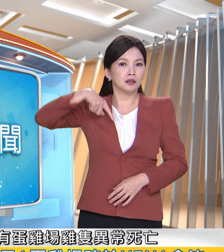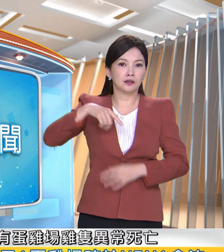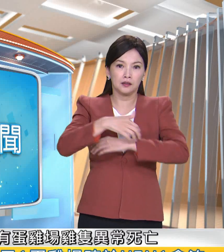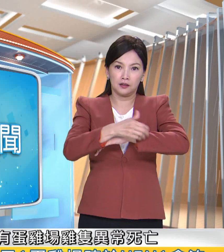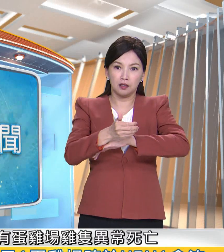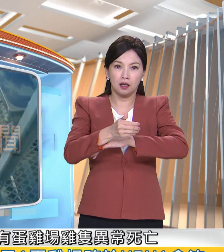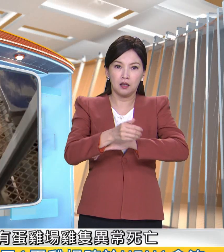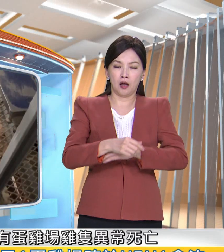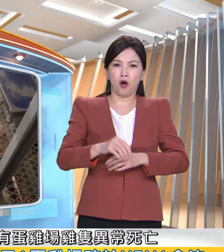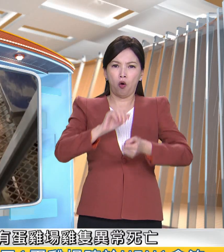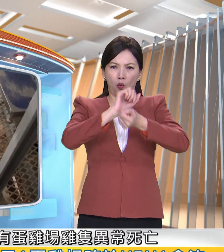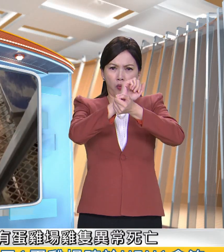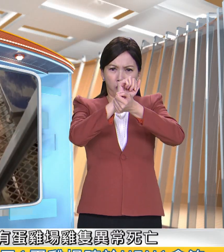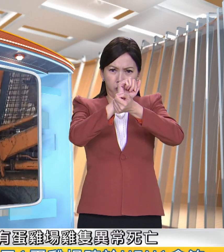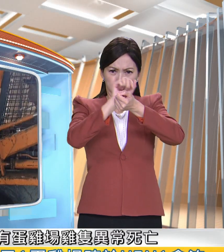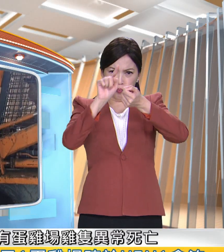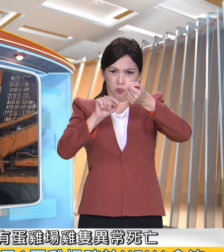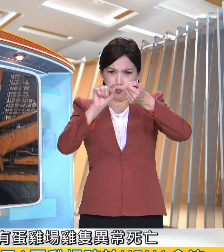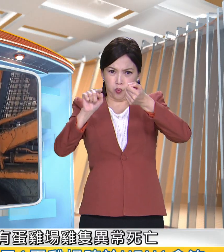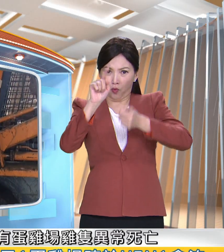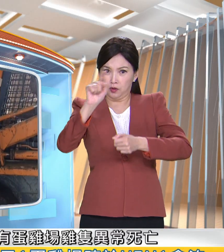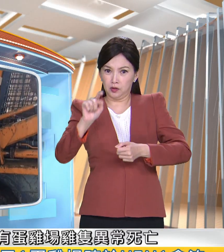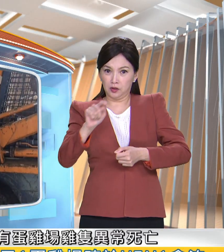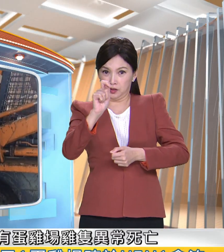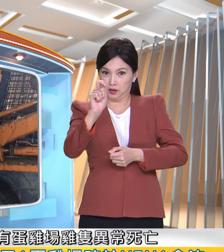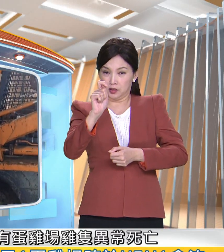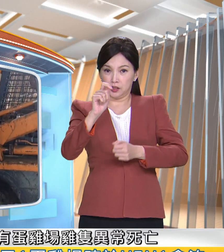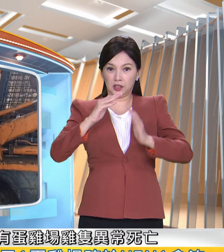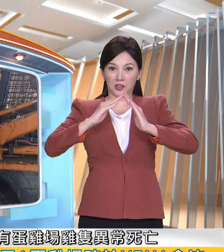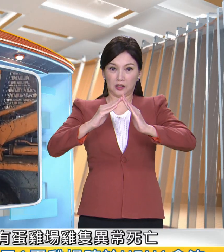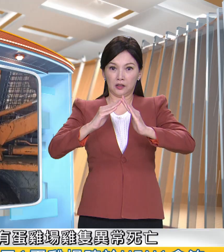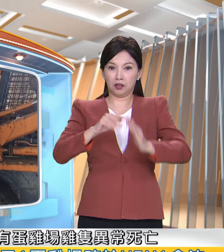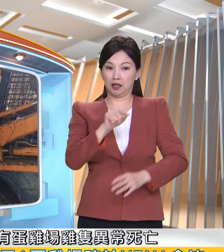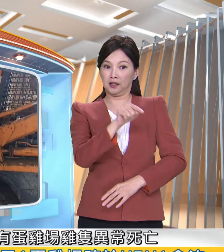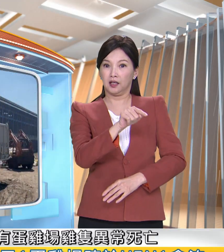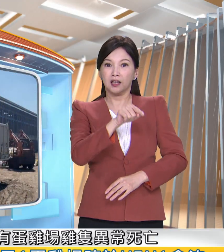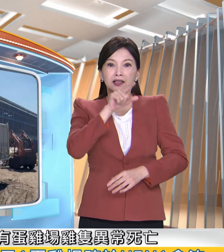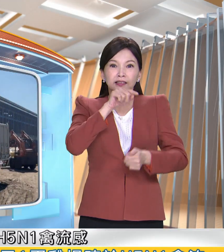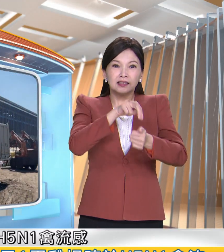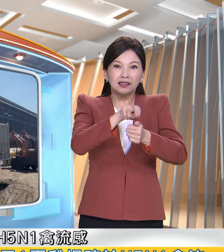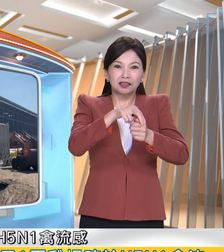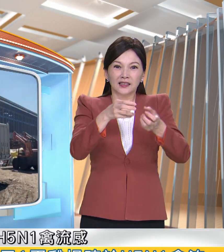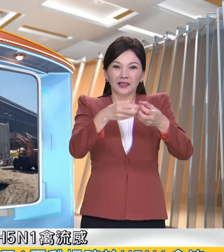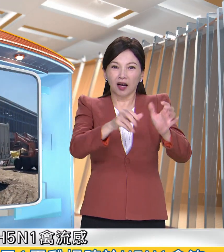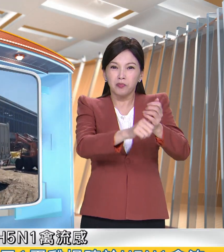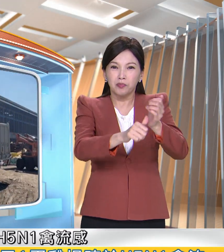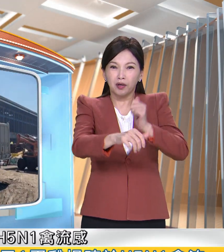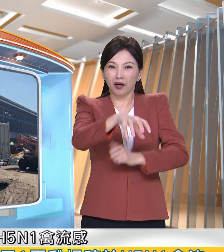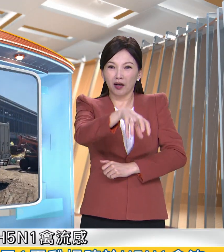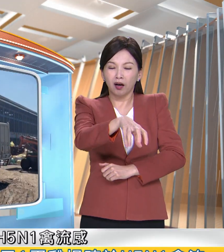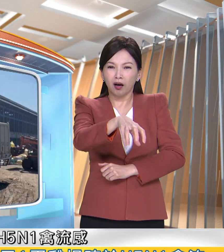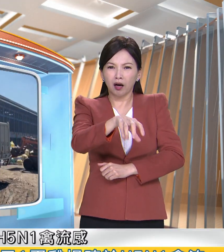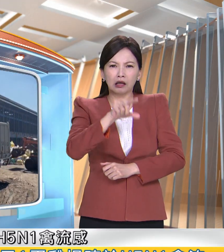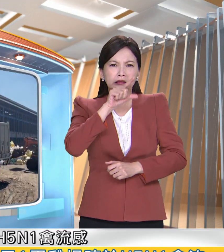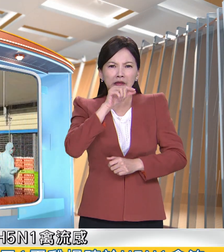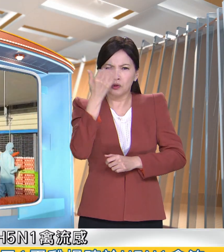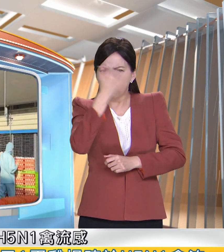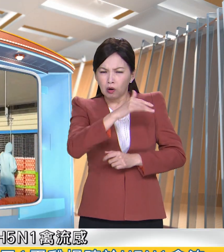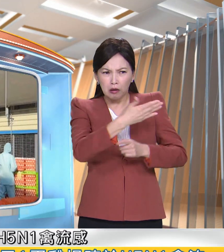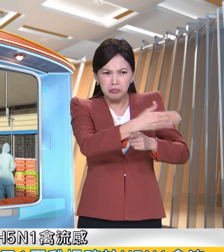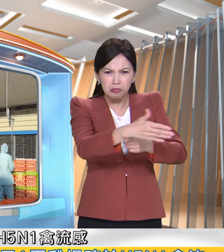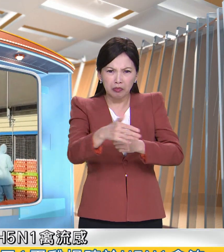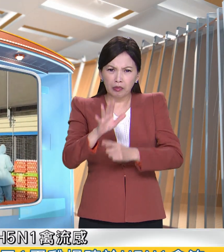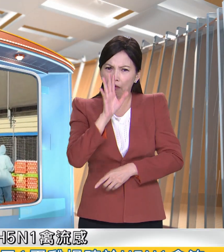嘉义县埔子市有鸡蛋厂有蛋鸡场鸡只异常死亡，确诊是感染了 H5N1 禽流